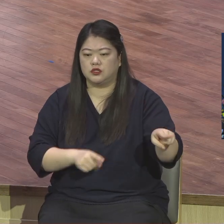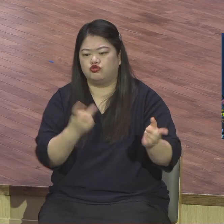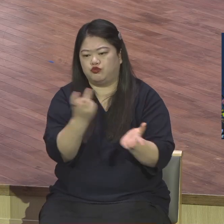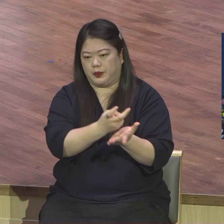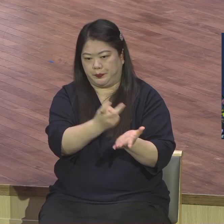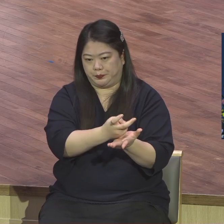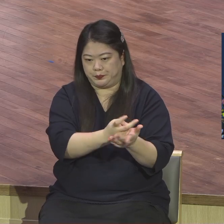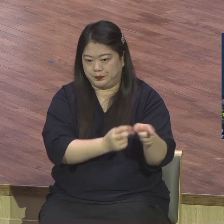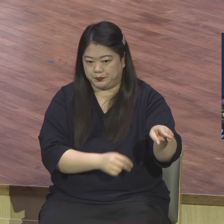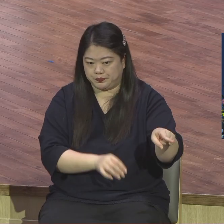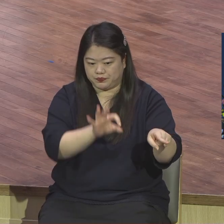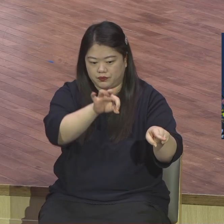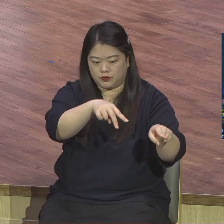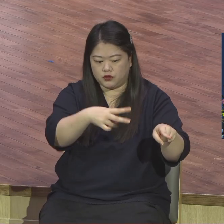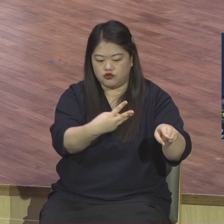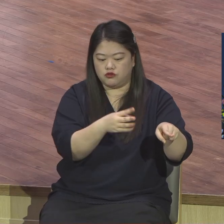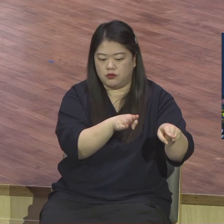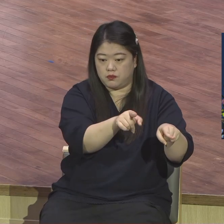보여주고 있습니다.